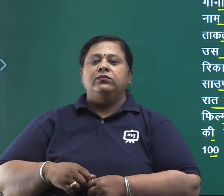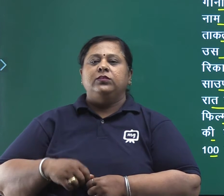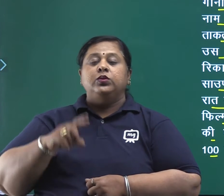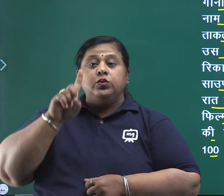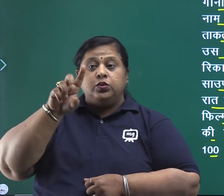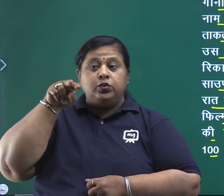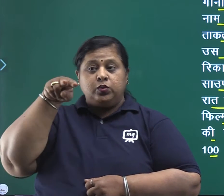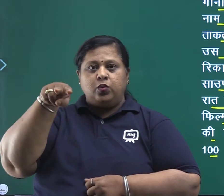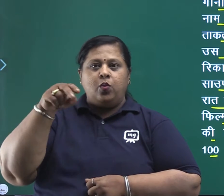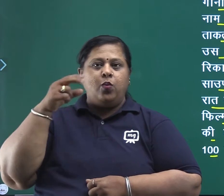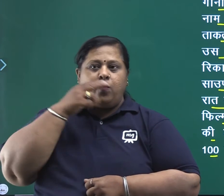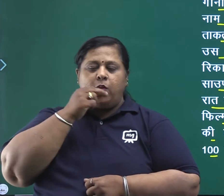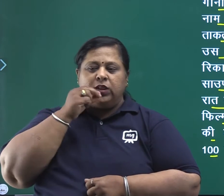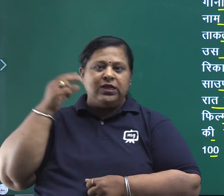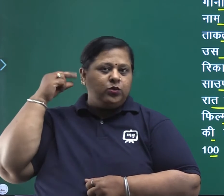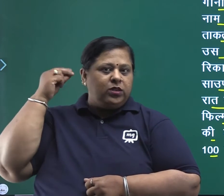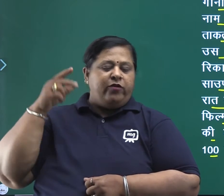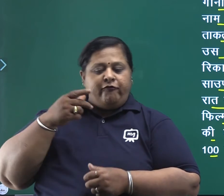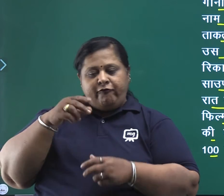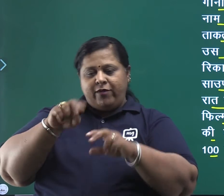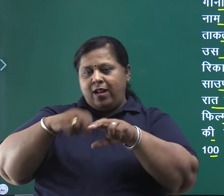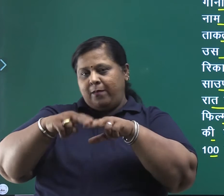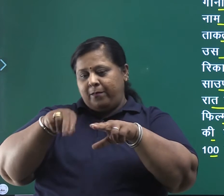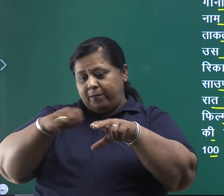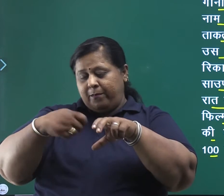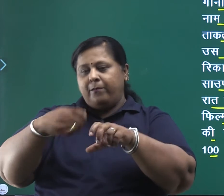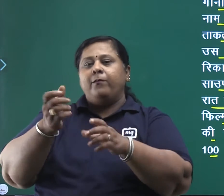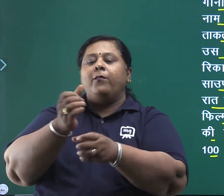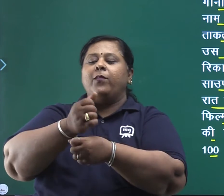और 100 सवाक फिल्म बनाई।